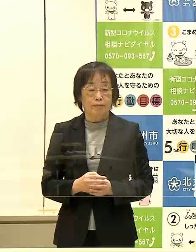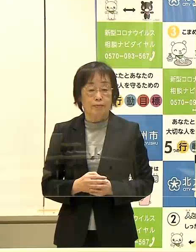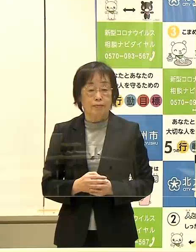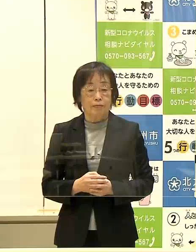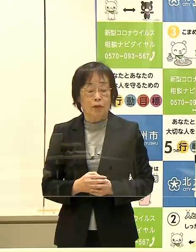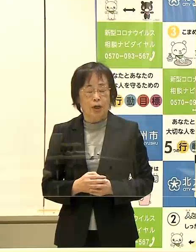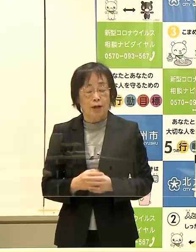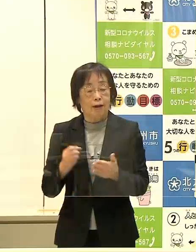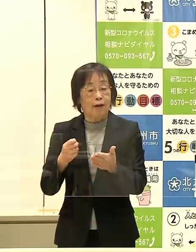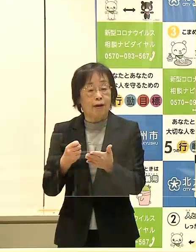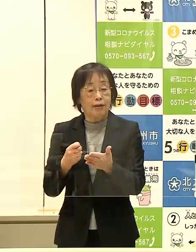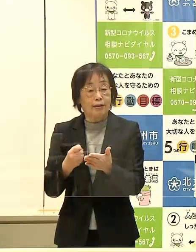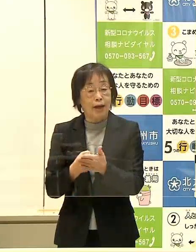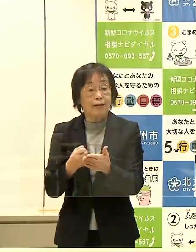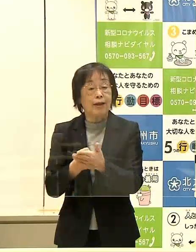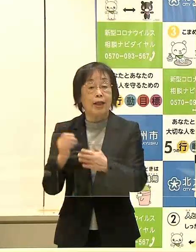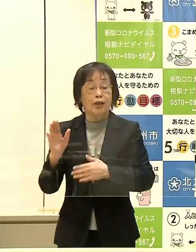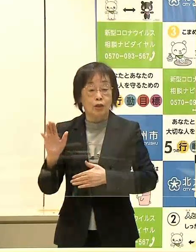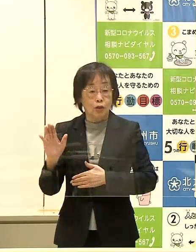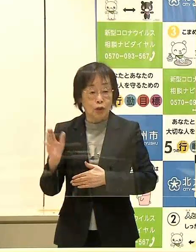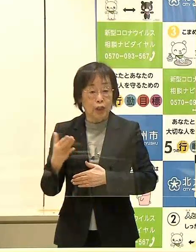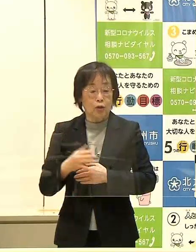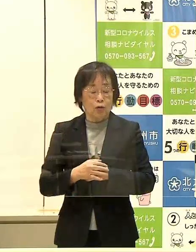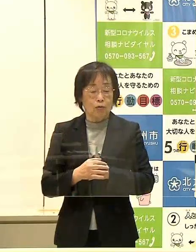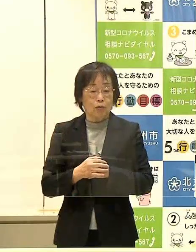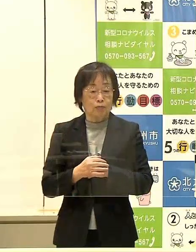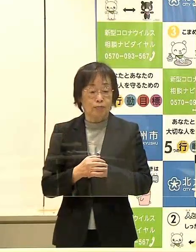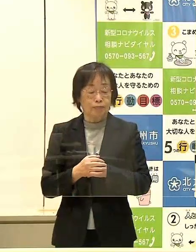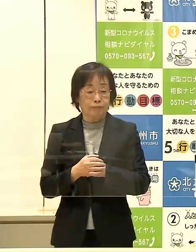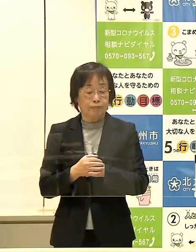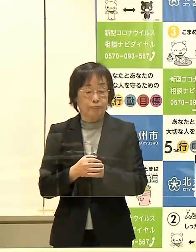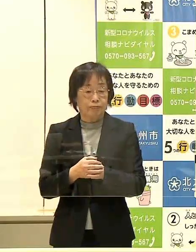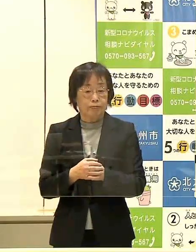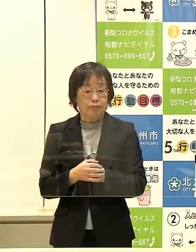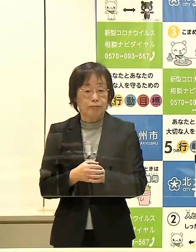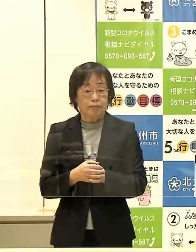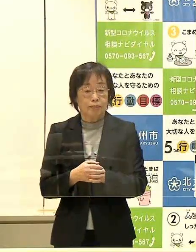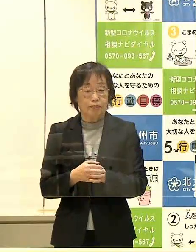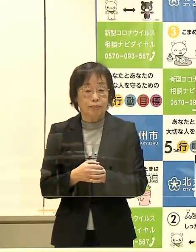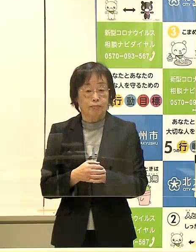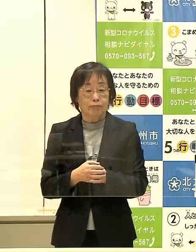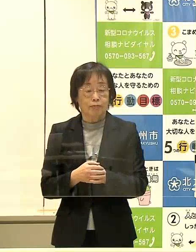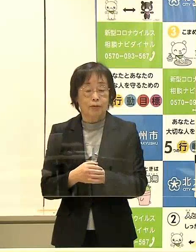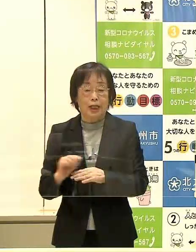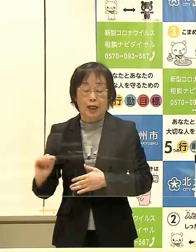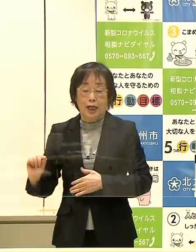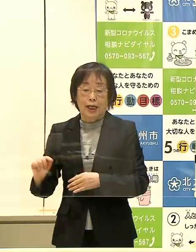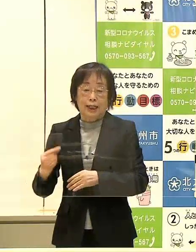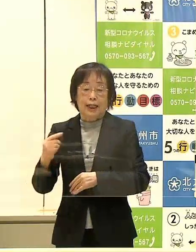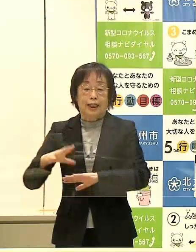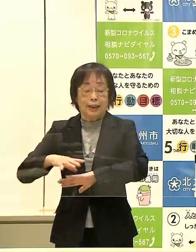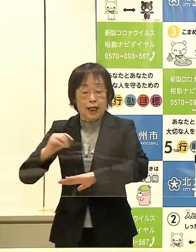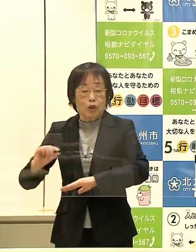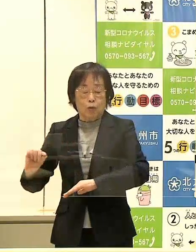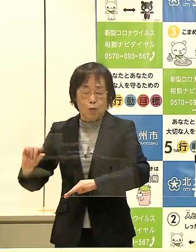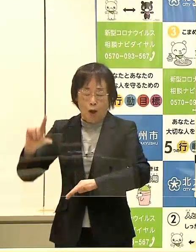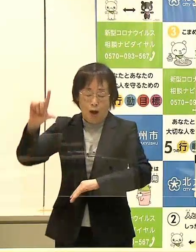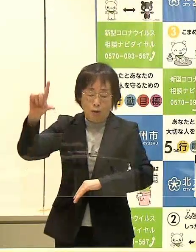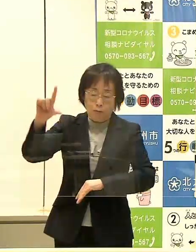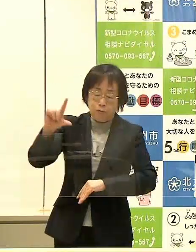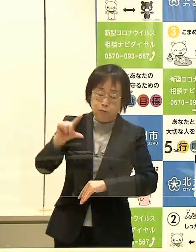大変残念だけれども大変に厳しい状況になったら一派にある時以上のままにが